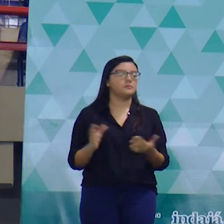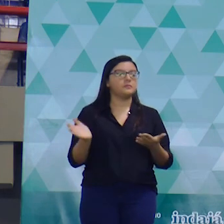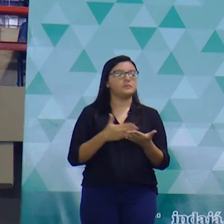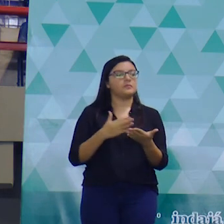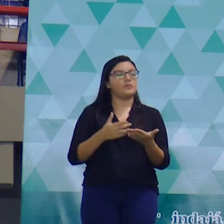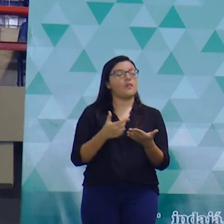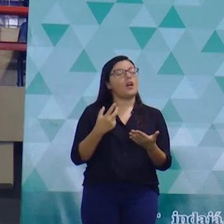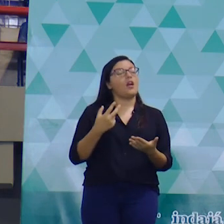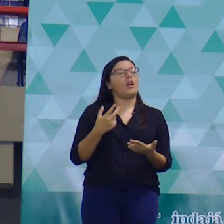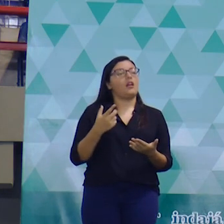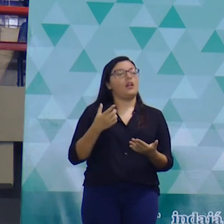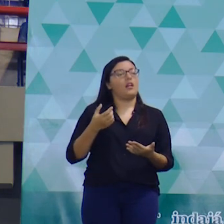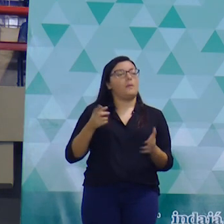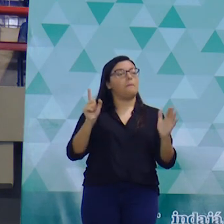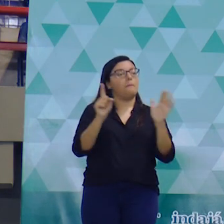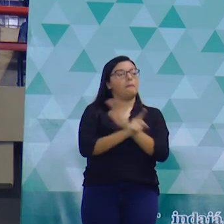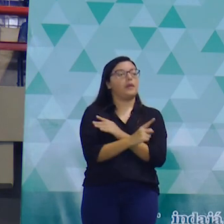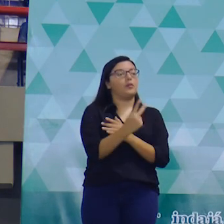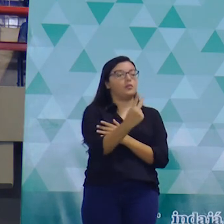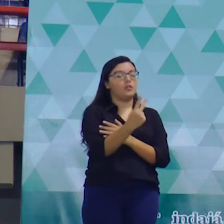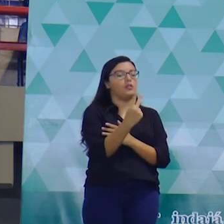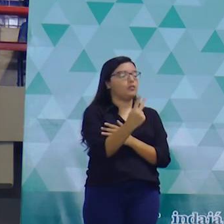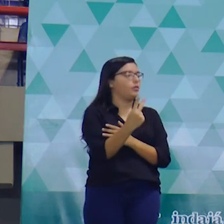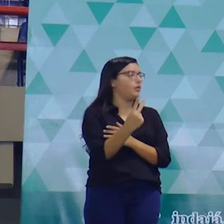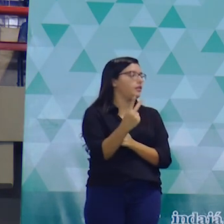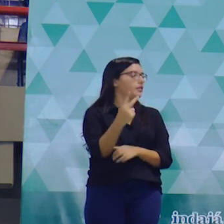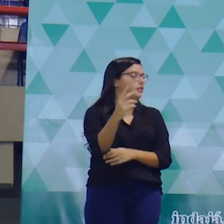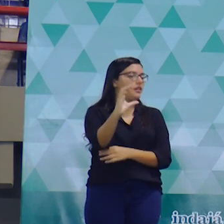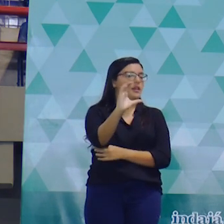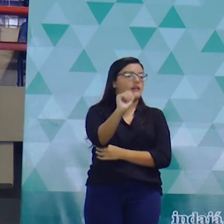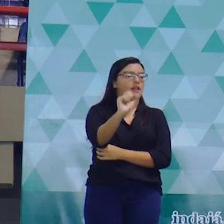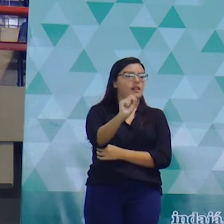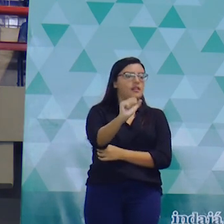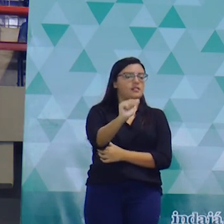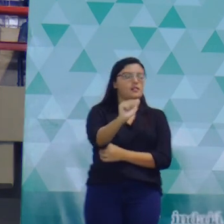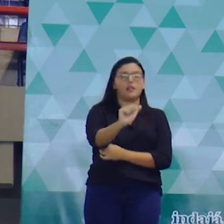Questão 2 de casa.